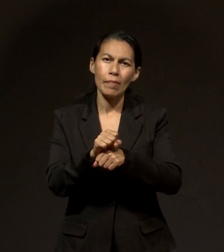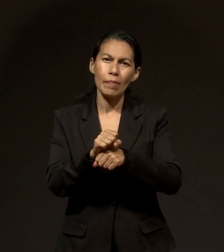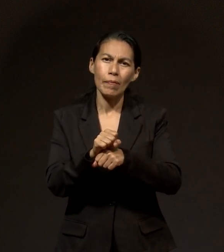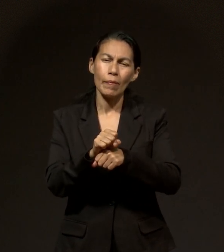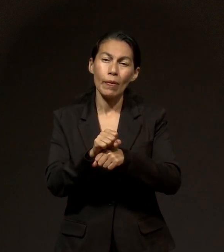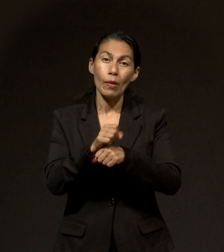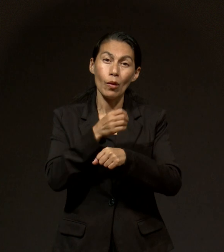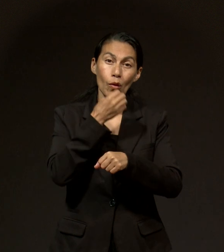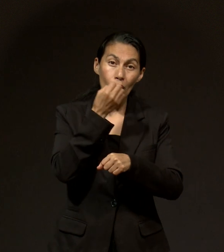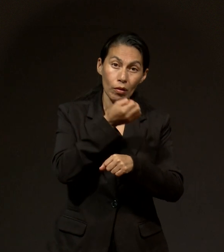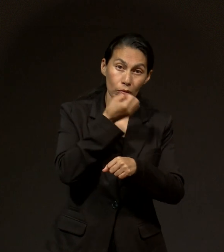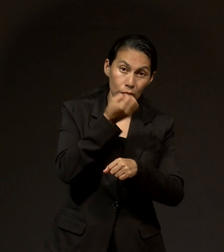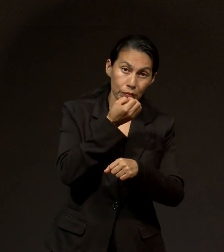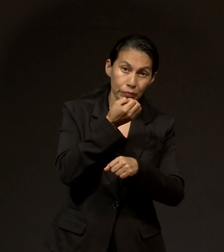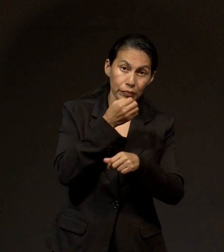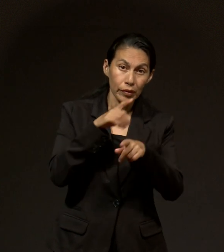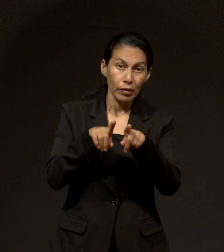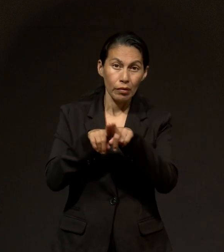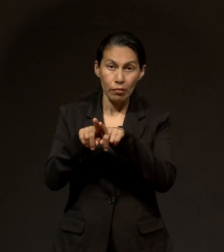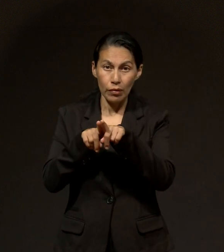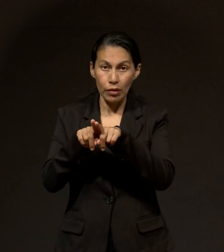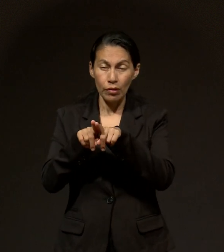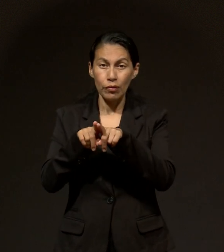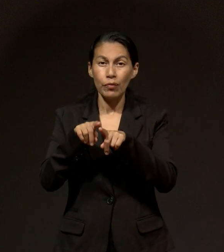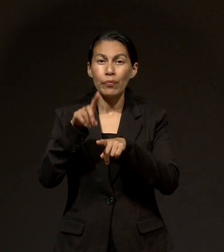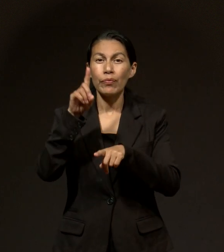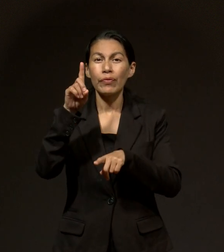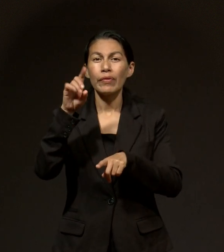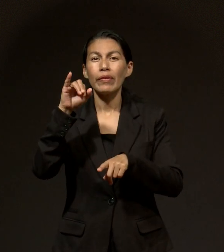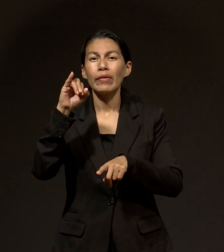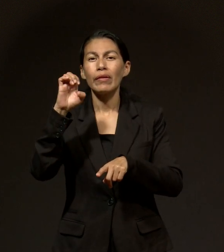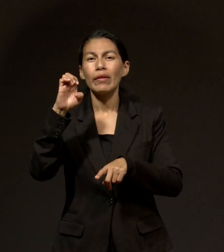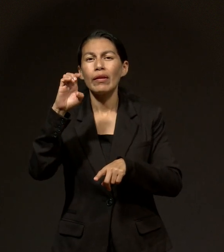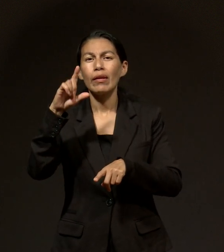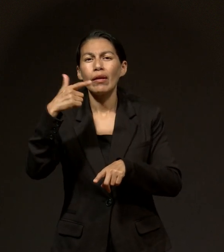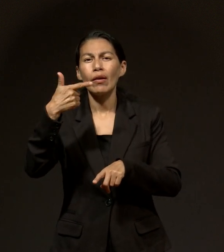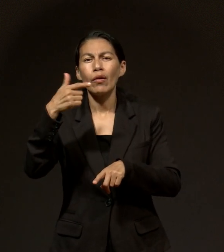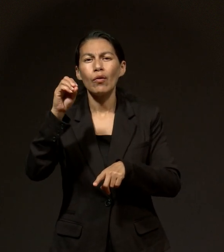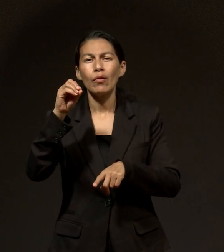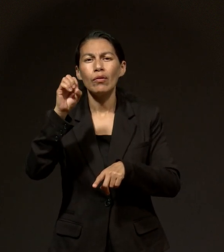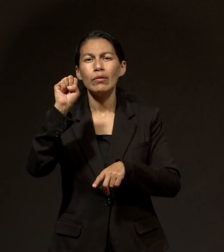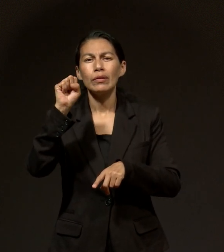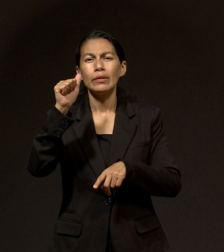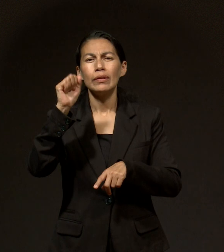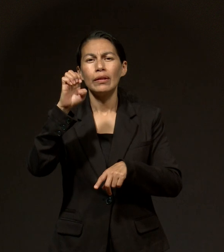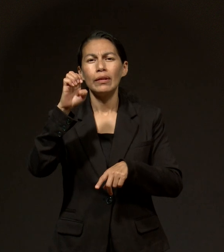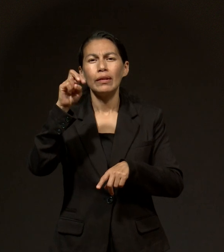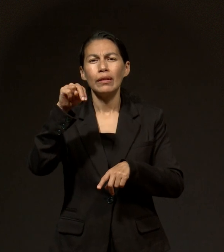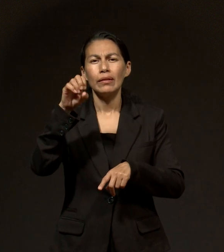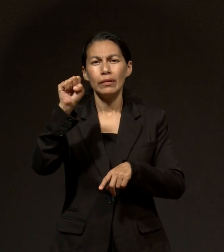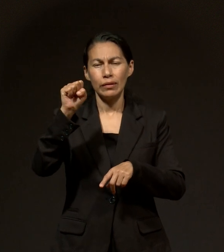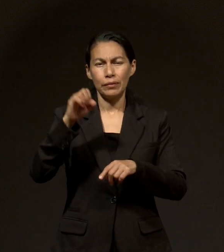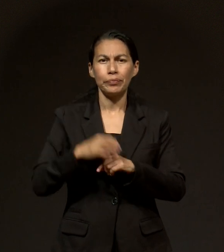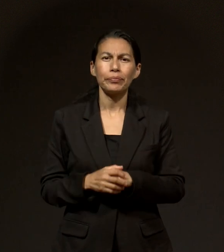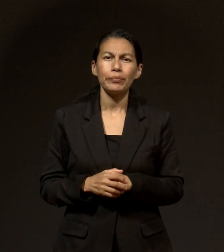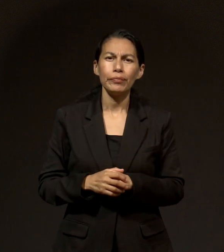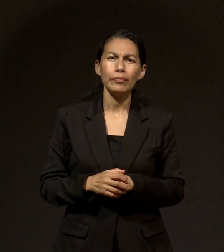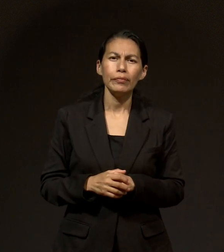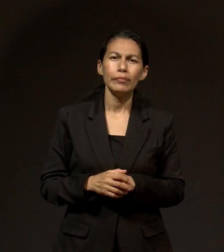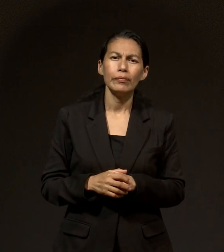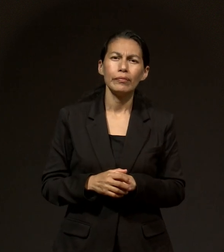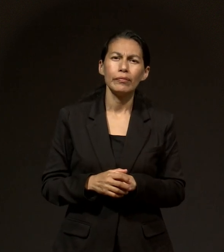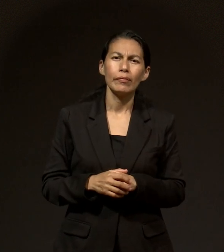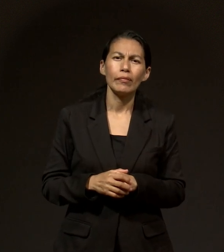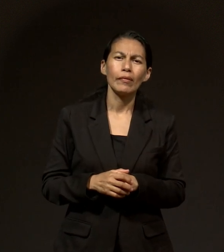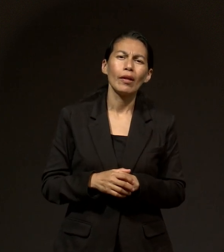Empezamos a orar por el hermano Don Diego Sáenz Y seguimos orando por él Y le enviamos